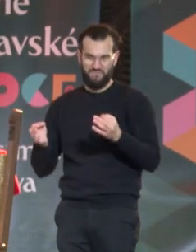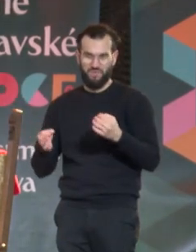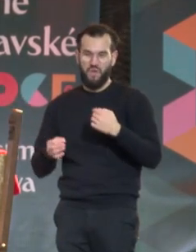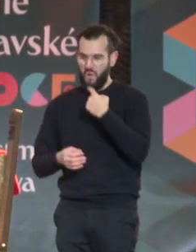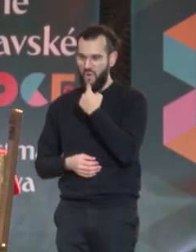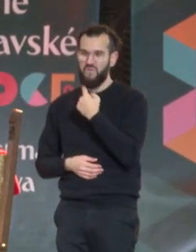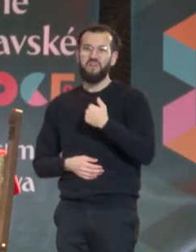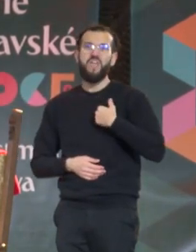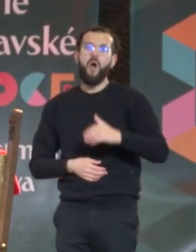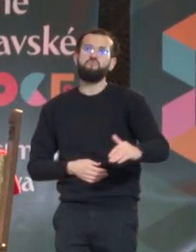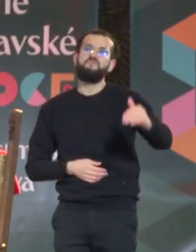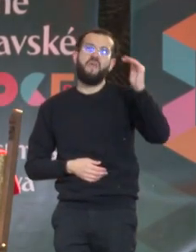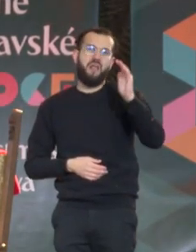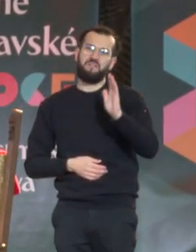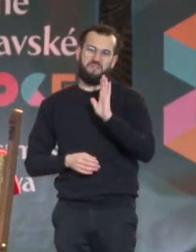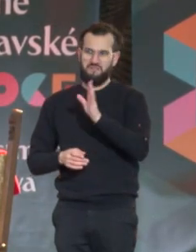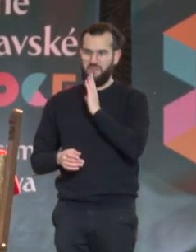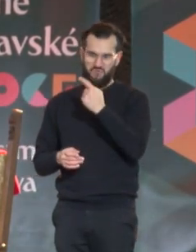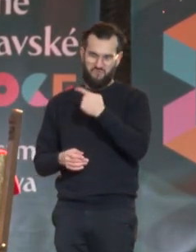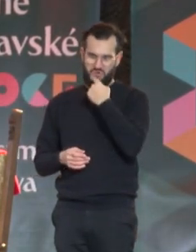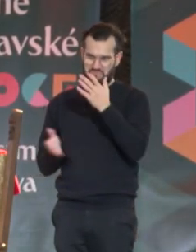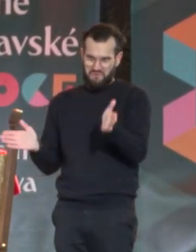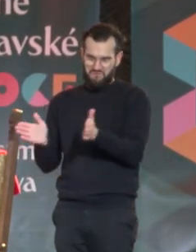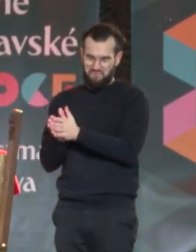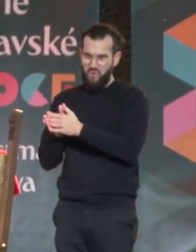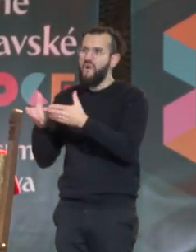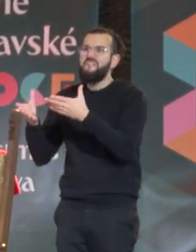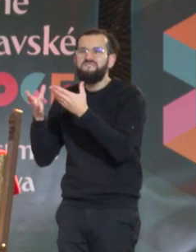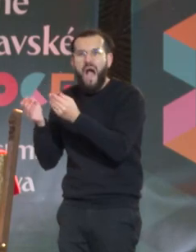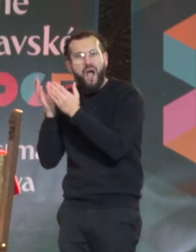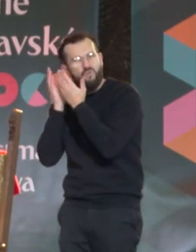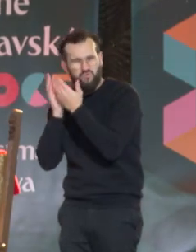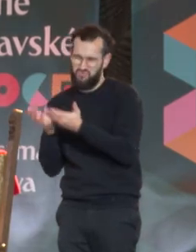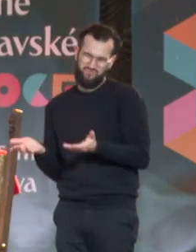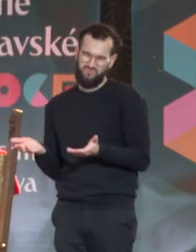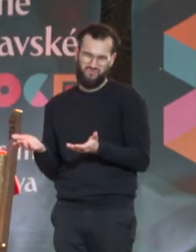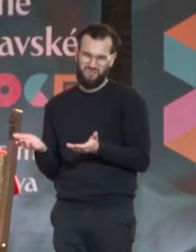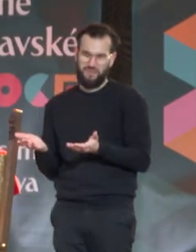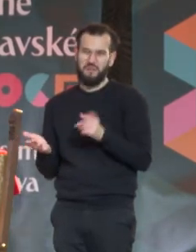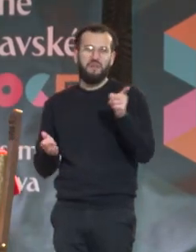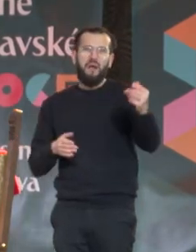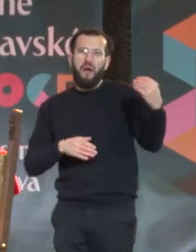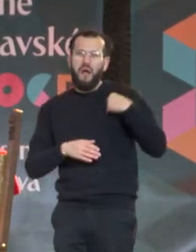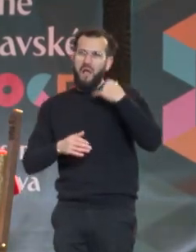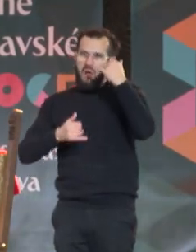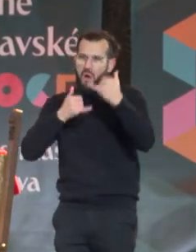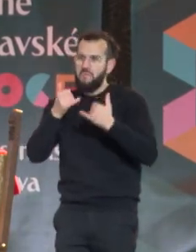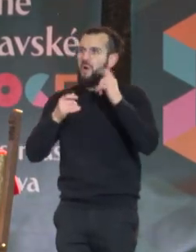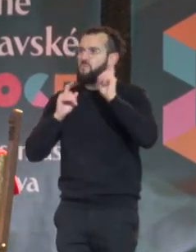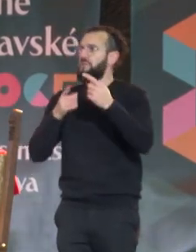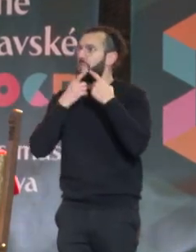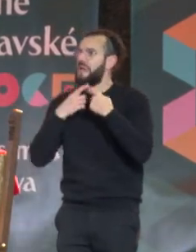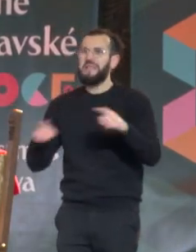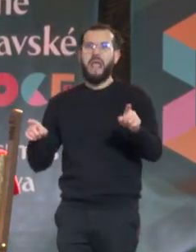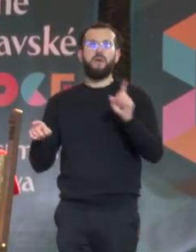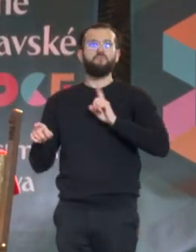aby som sa bavil s Vankúšom. Hovorím jej, stále mi opakujete, že musím robiť všetko inak ako